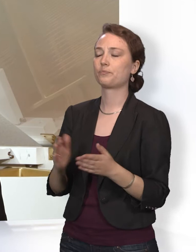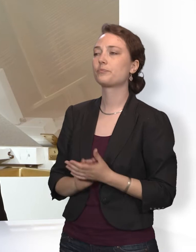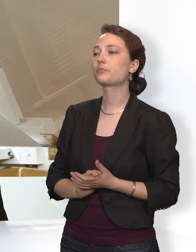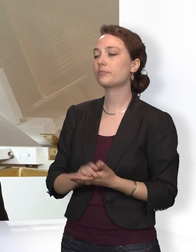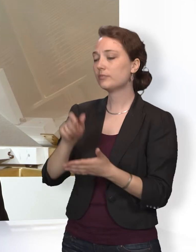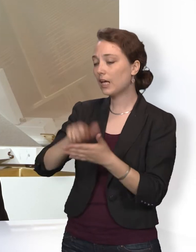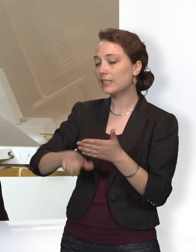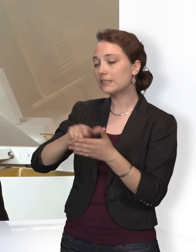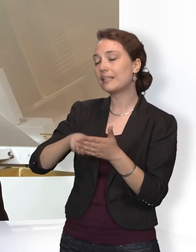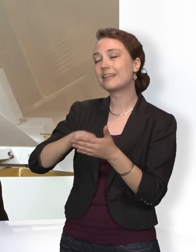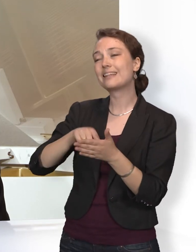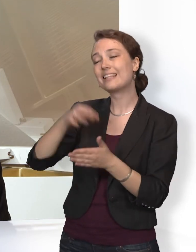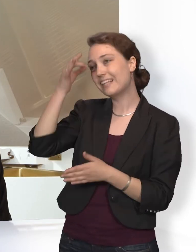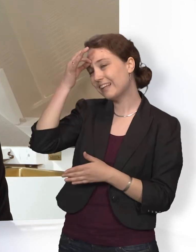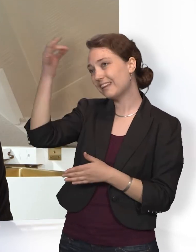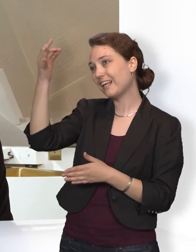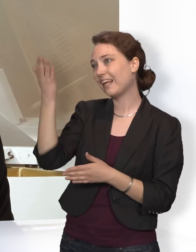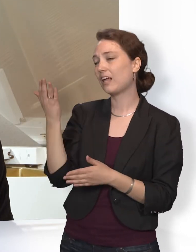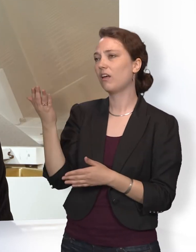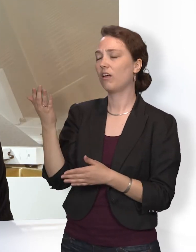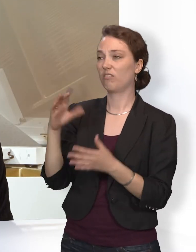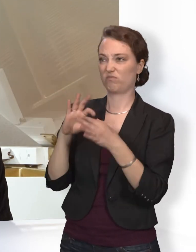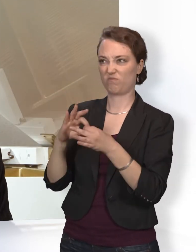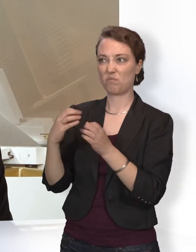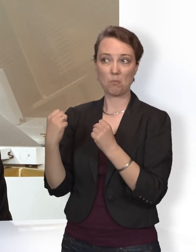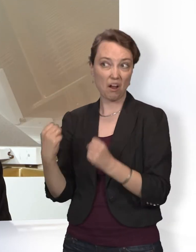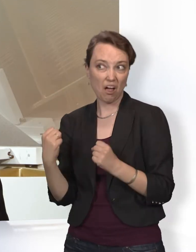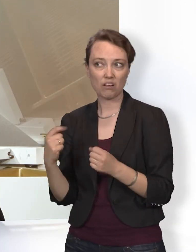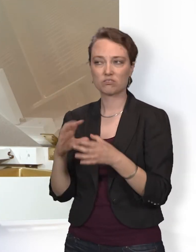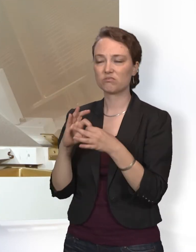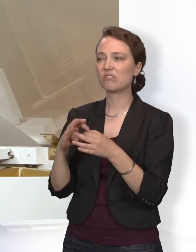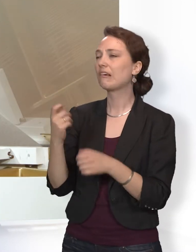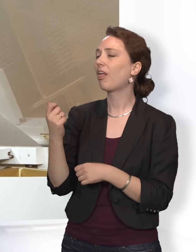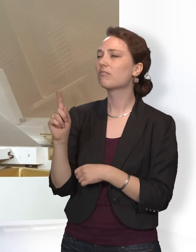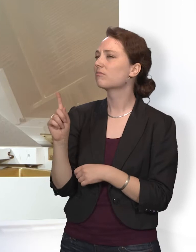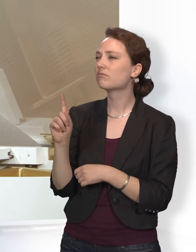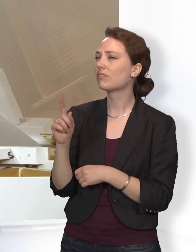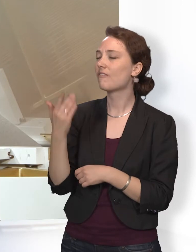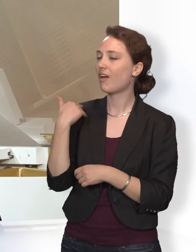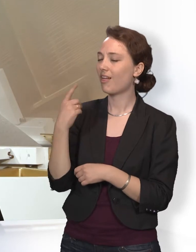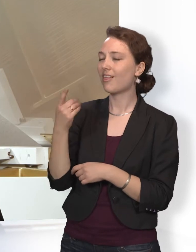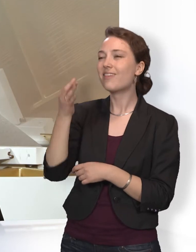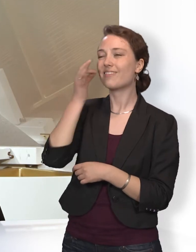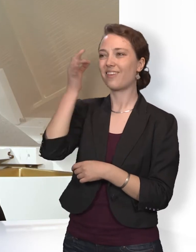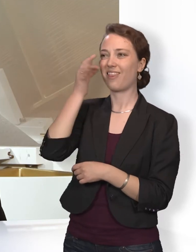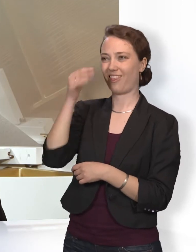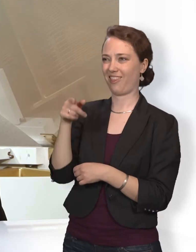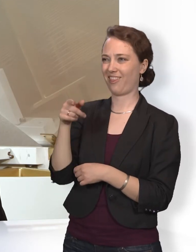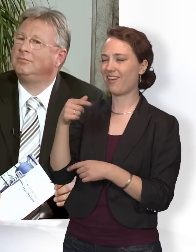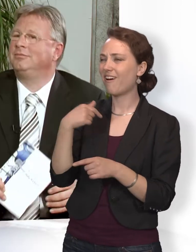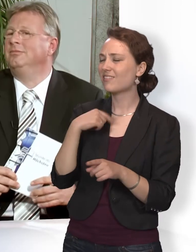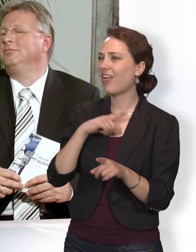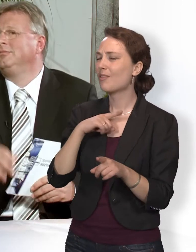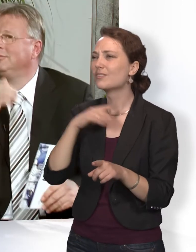Aktien, die Idee, da ging nicht um Macht oder um Geld, sondern Ideen, das ist das, was mich wach